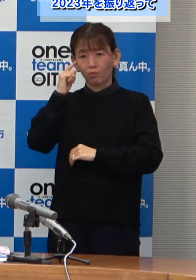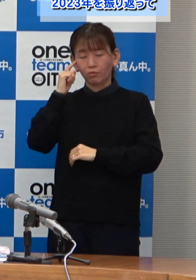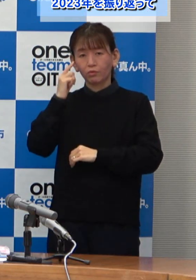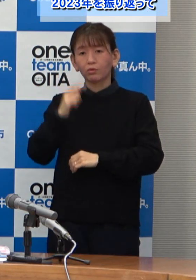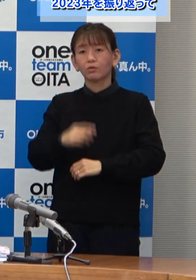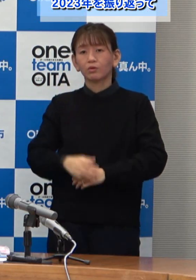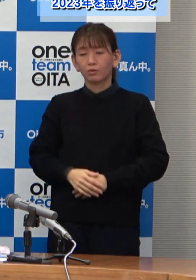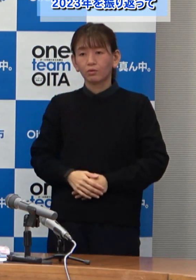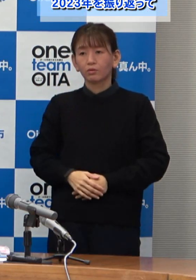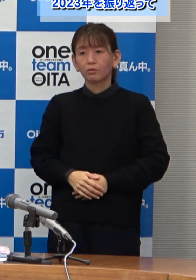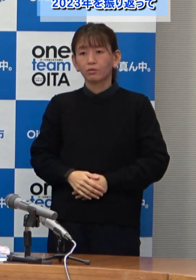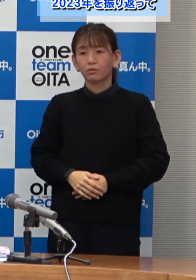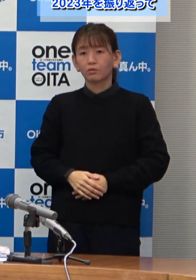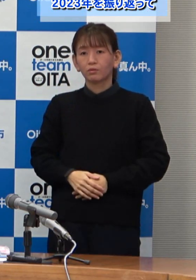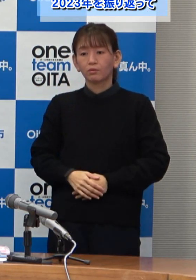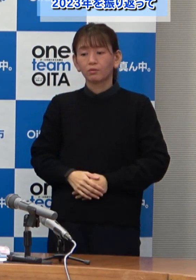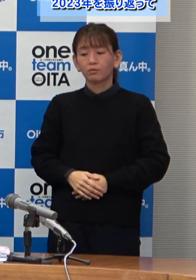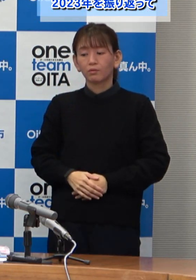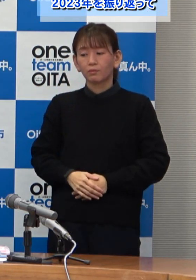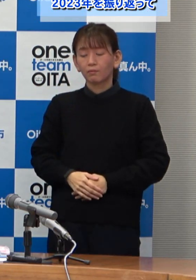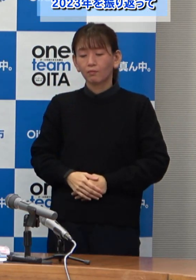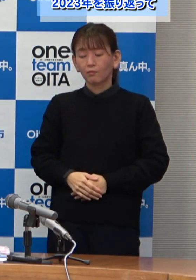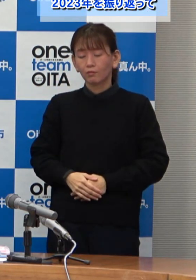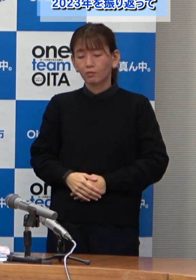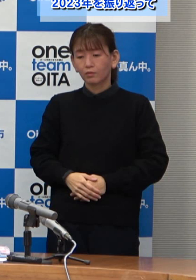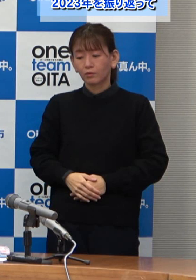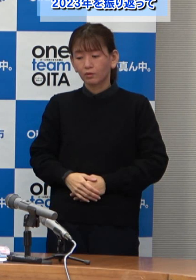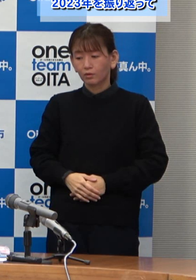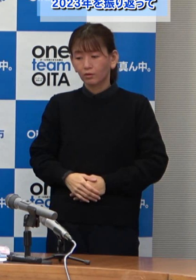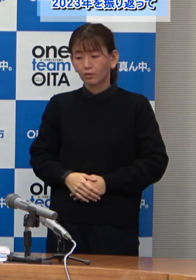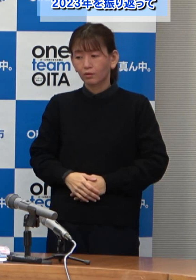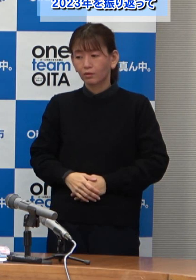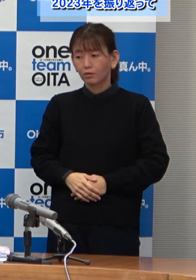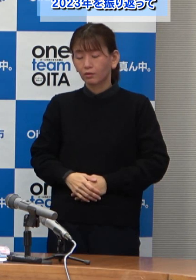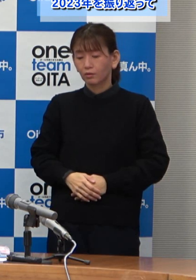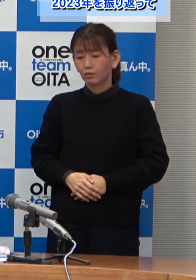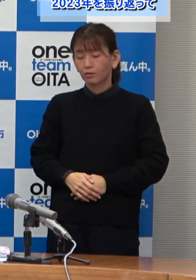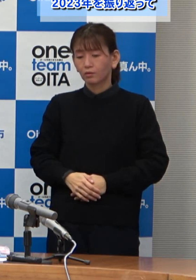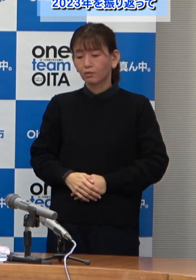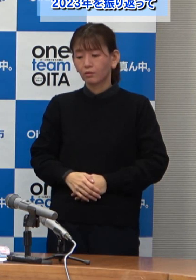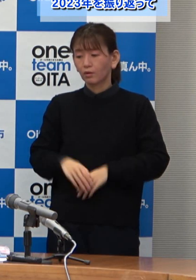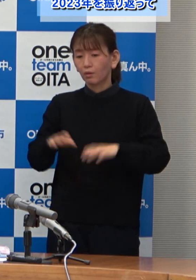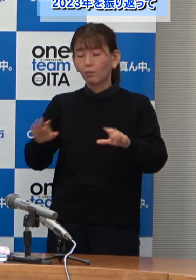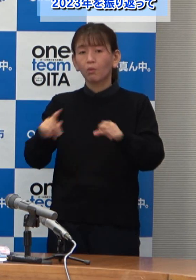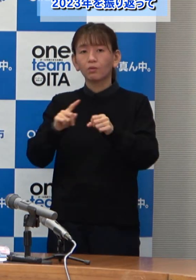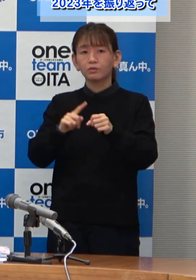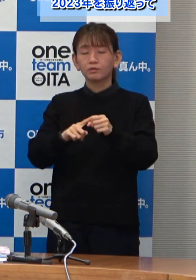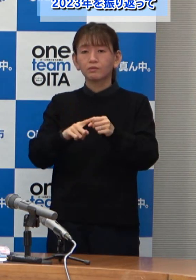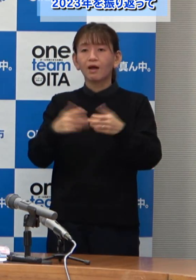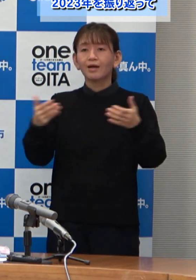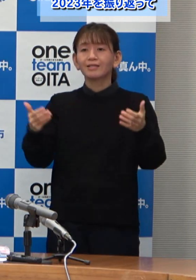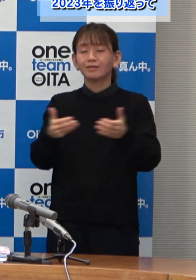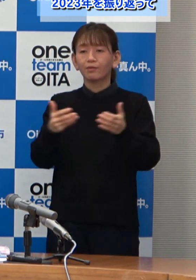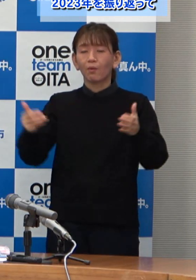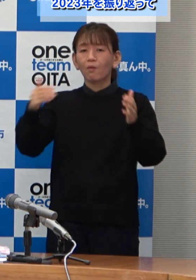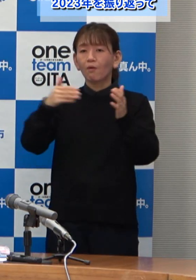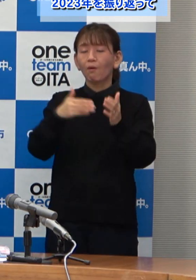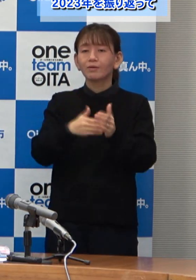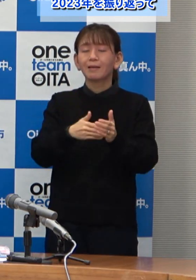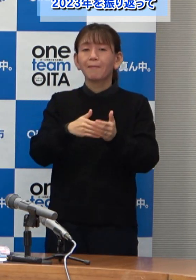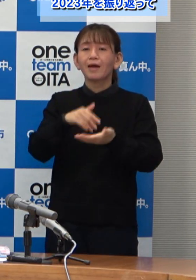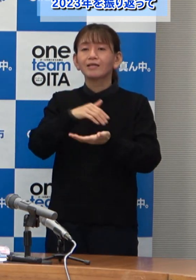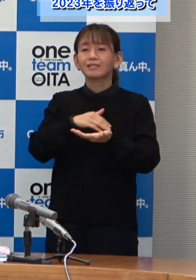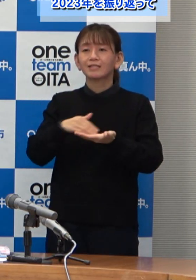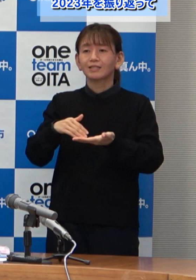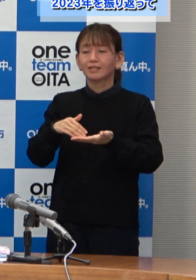5年も前に働方改革ってなったわけでえ今年はえ仕事式はえ皆さんが